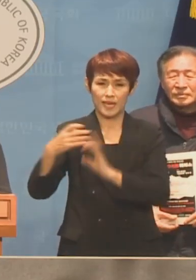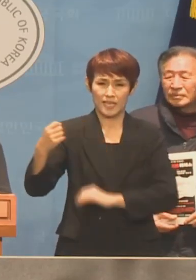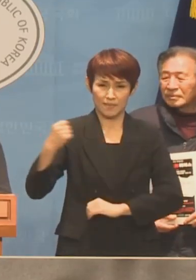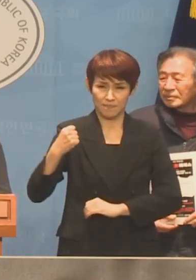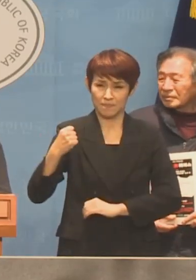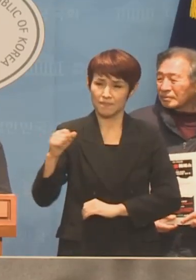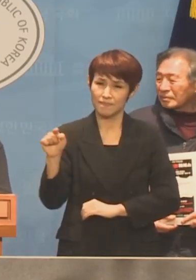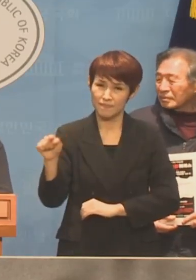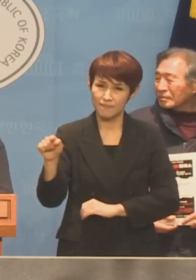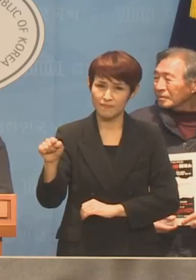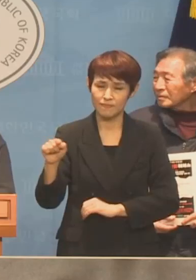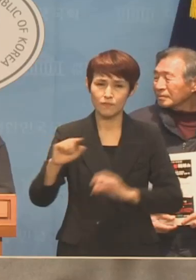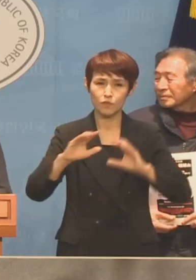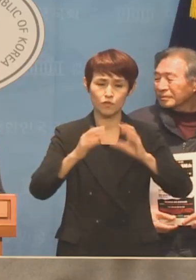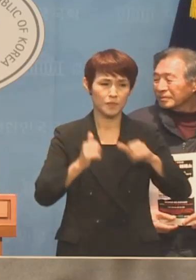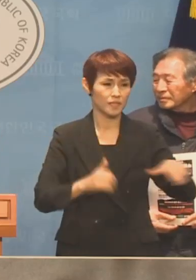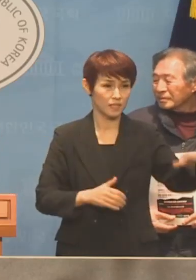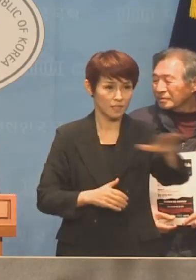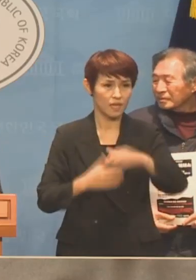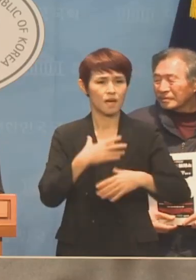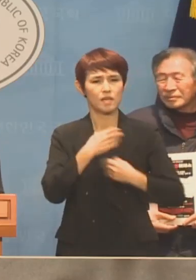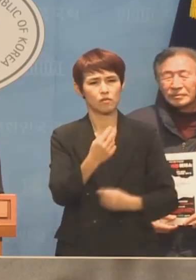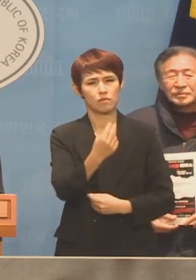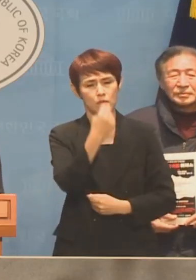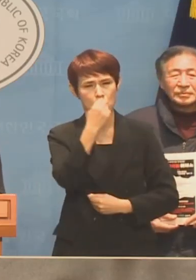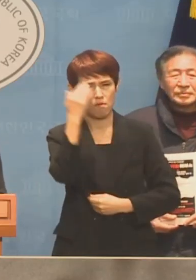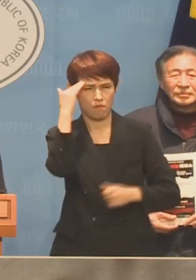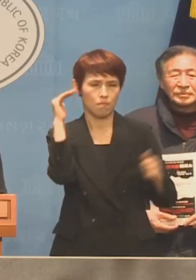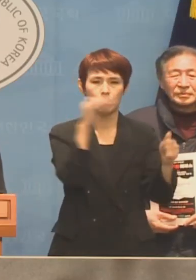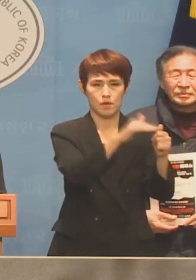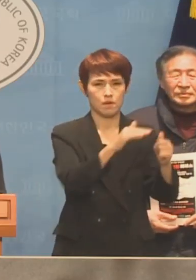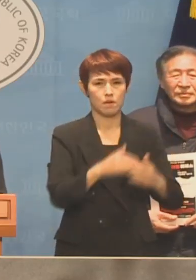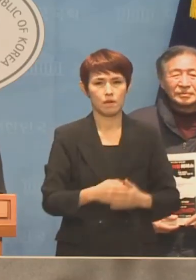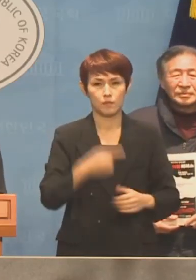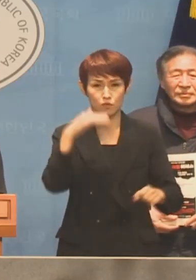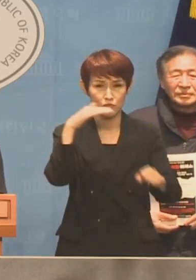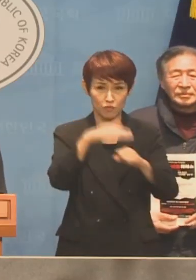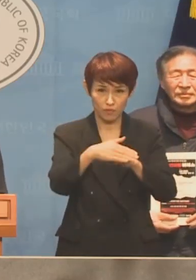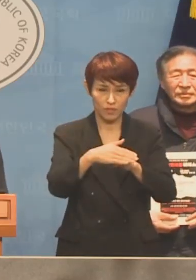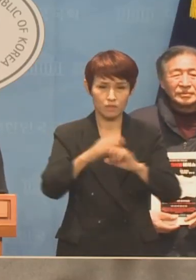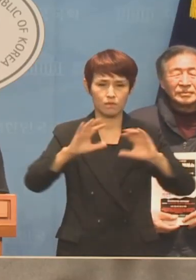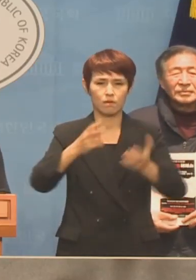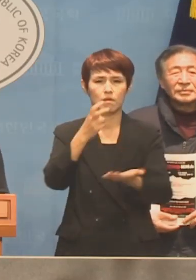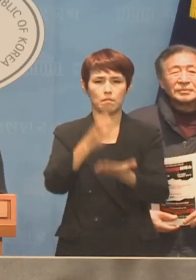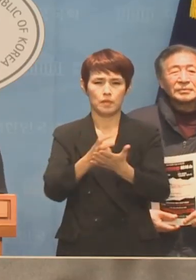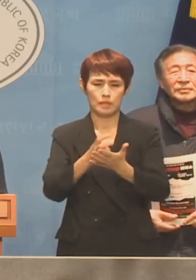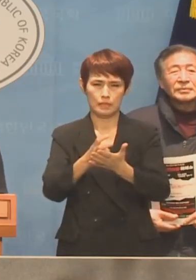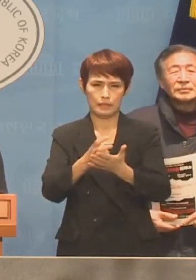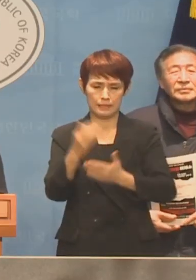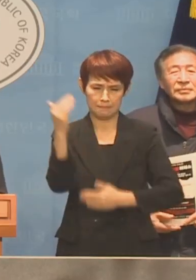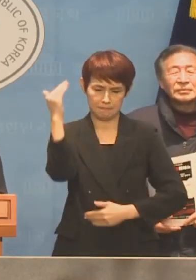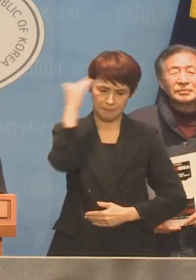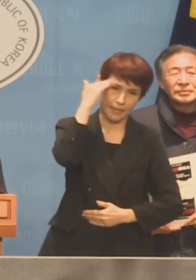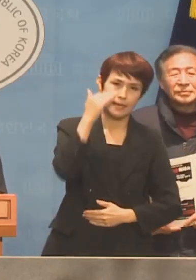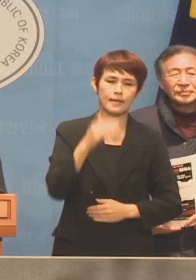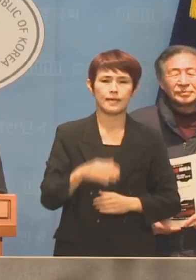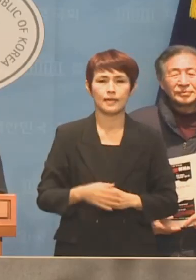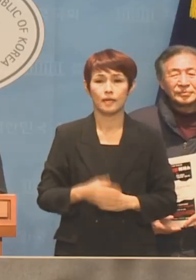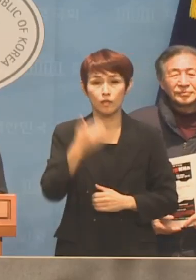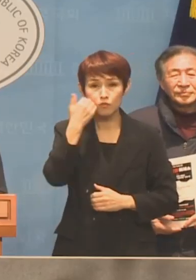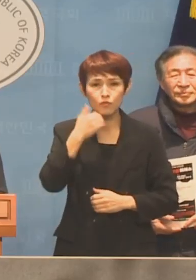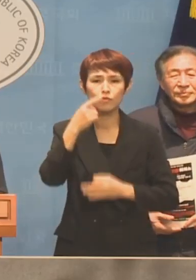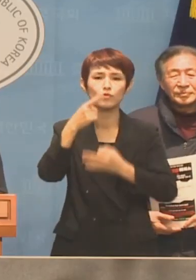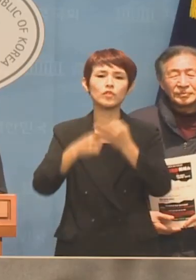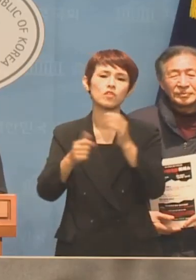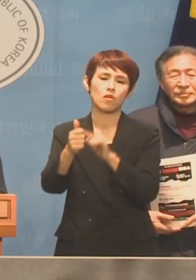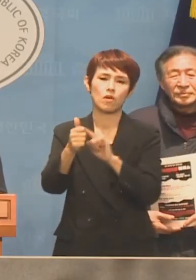국민의힘은 국민 주권자의 안전과 생명을 위협하고 민주주의와 헌정 질서를 파괴한 내란 우두머리